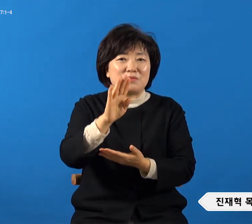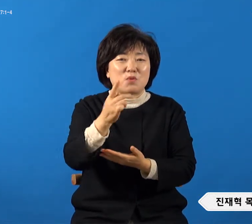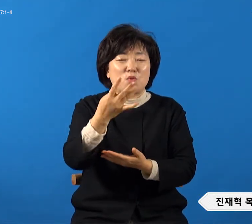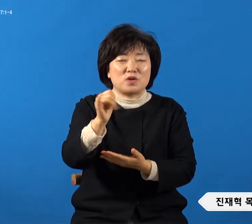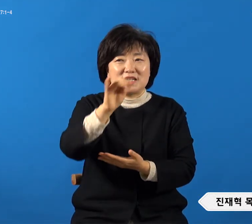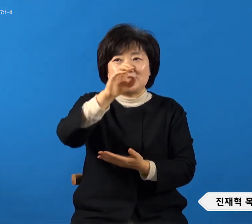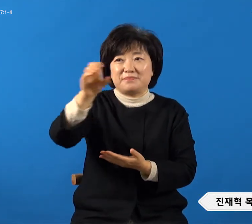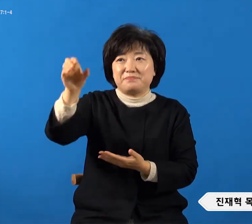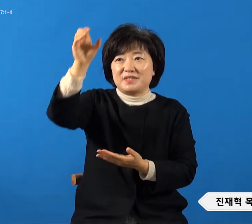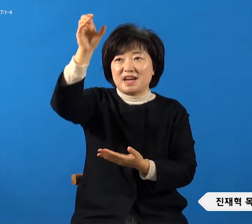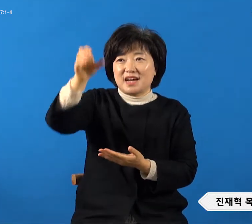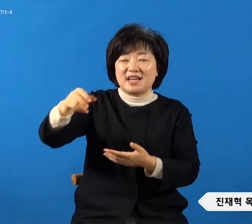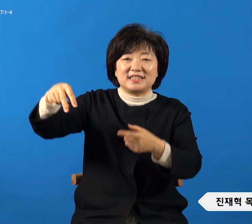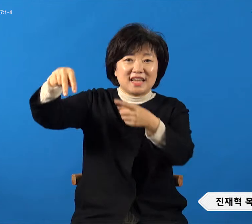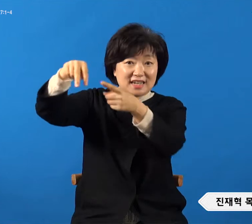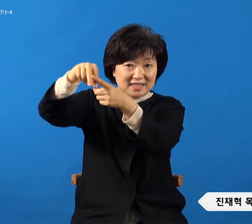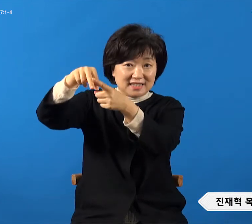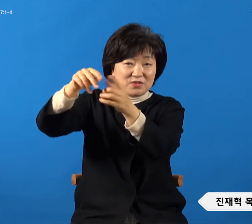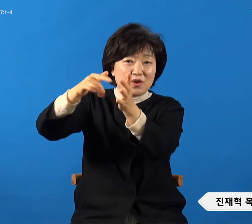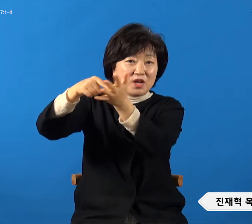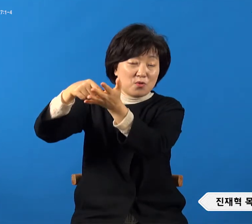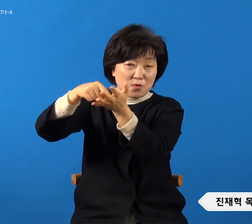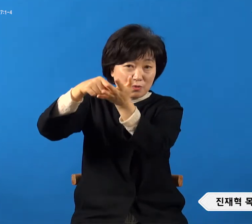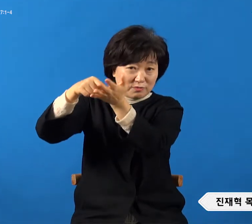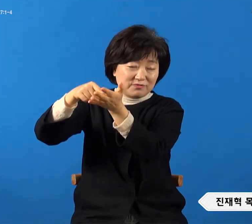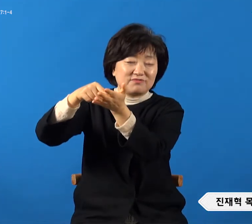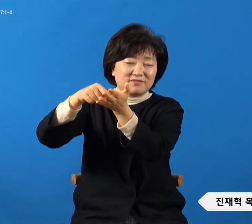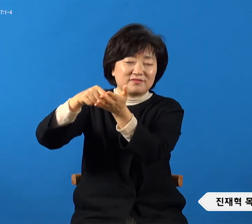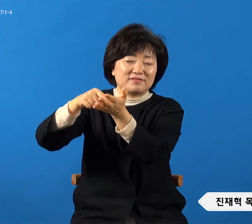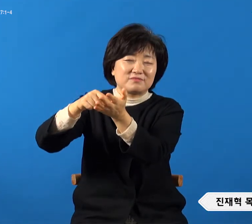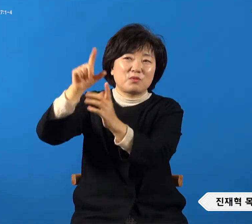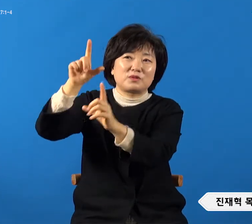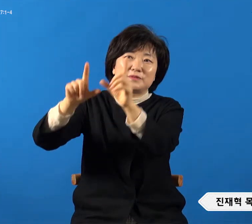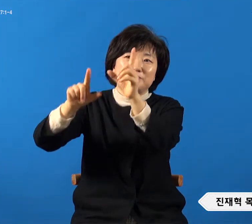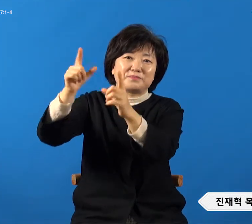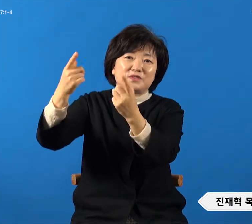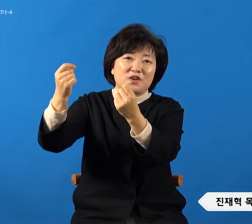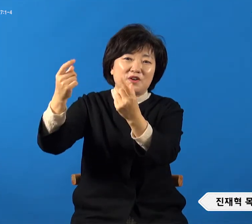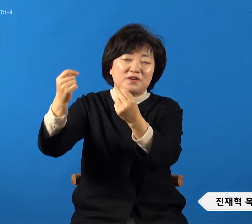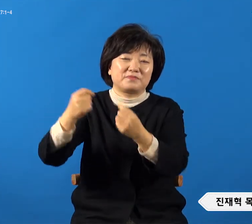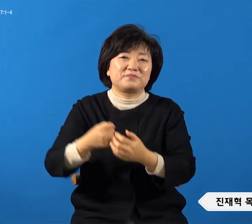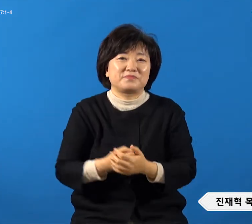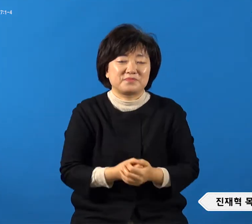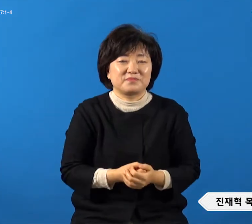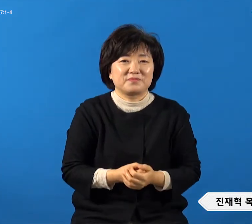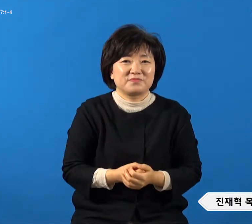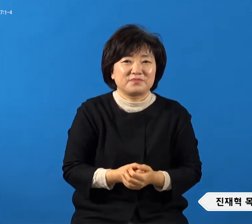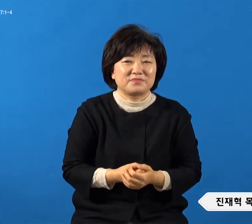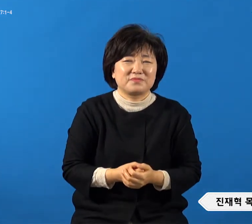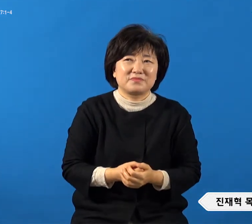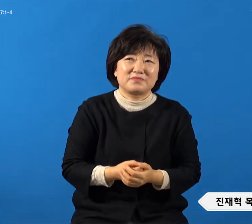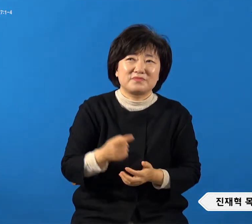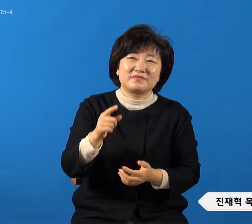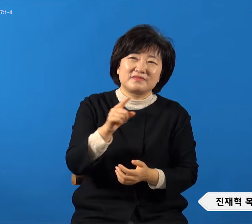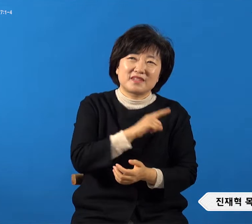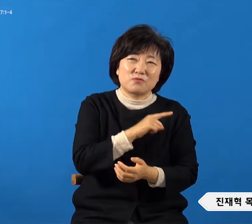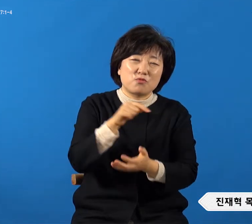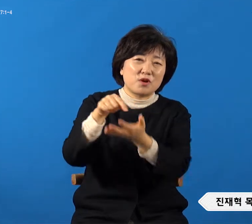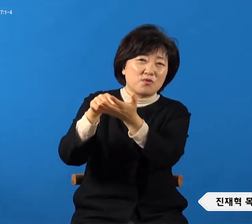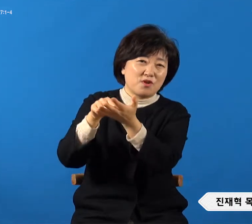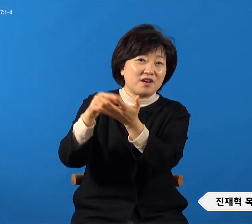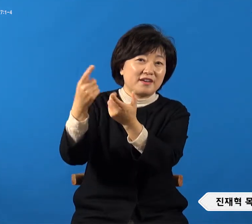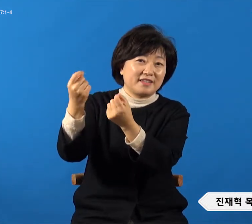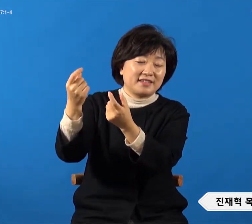예수님의 모습처럼 인생의 가장 깊은 외로움을 경험한 경우가 있을 수 있을까요?